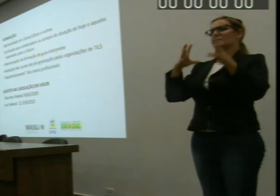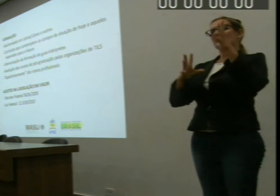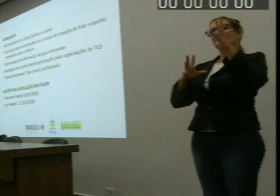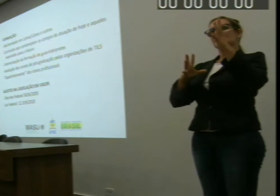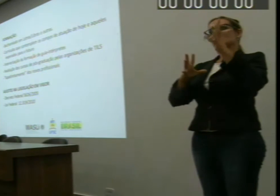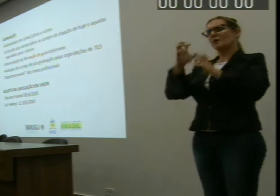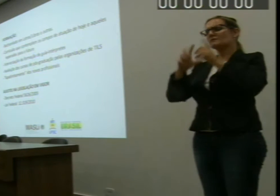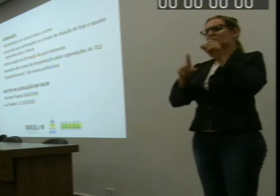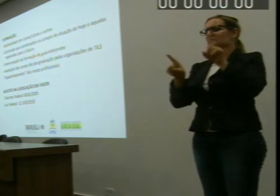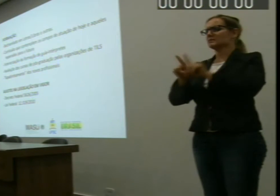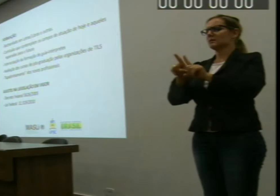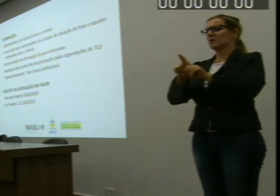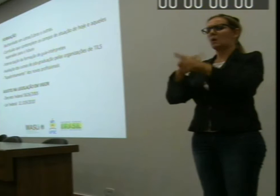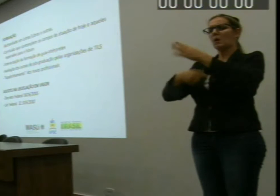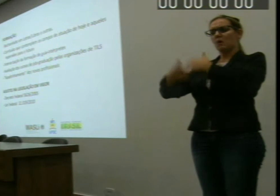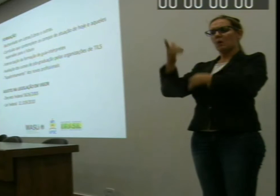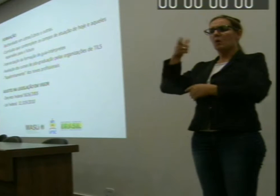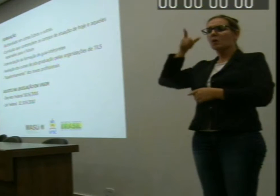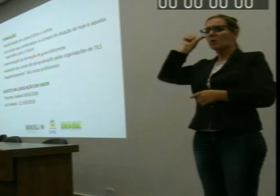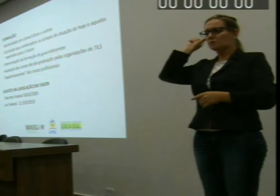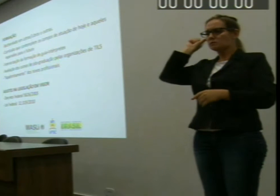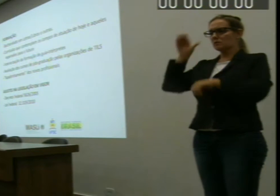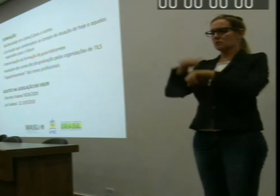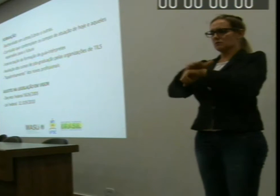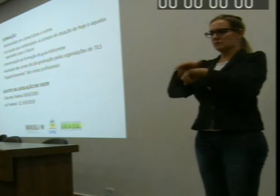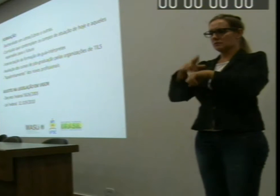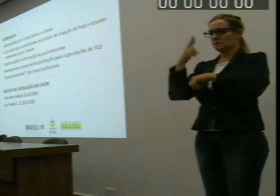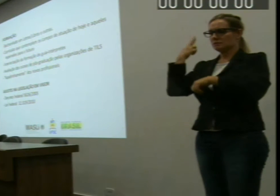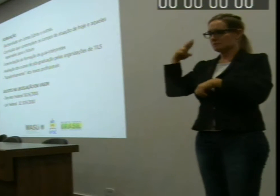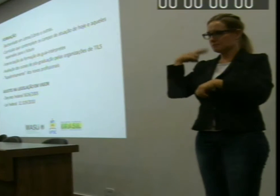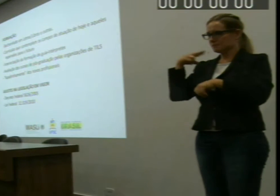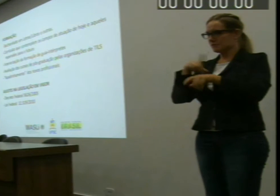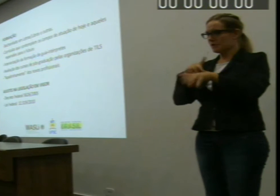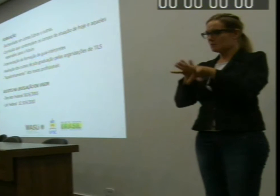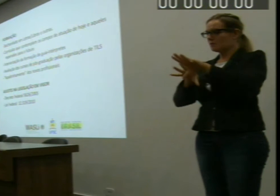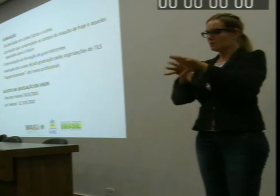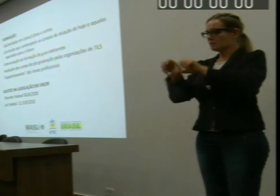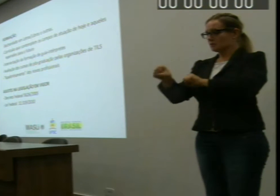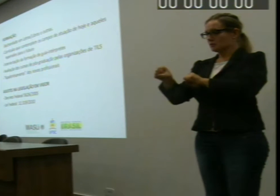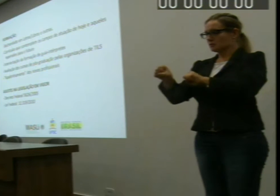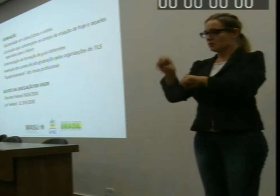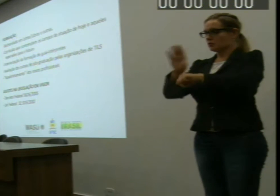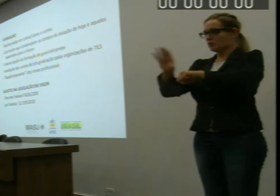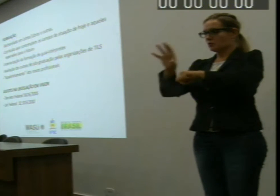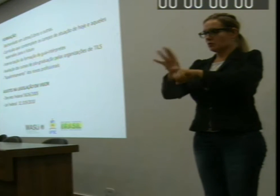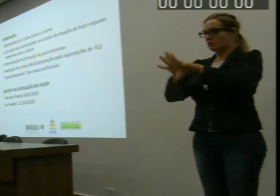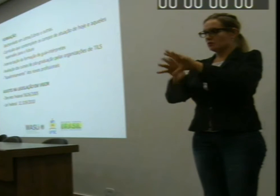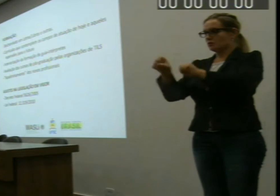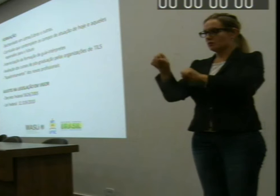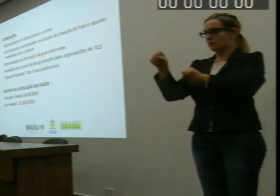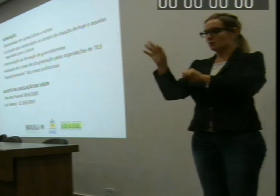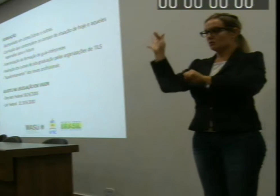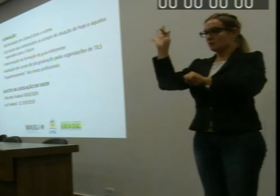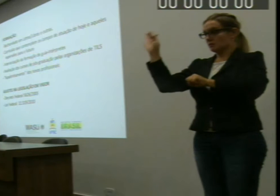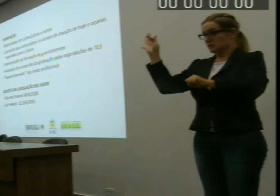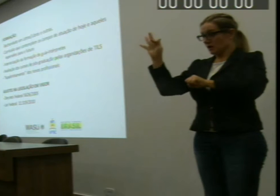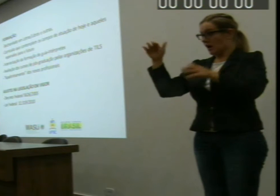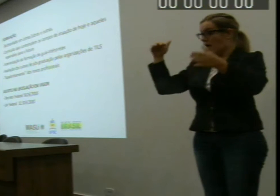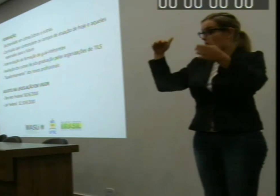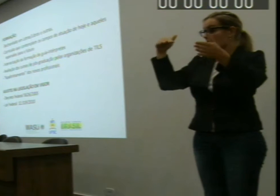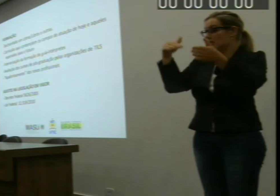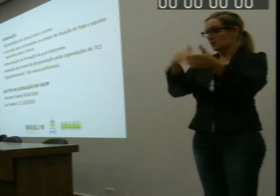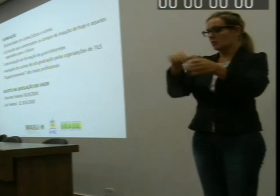ontem né com a Rosana que o decreto ele prevê formação desde um curso de extensão Universitária até o curso de